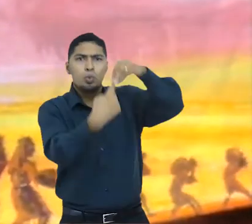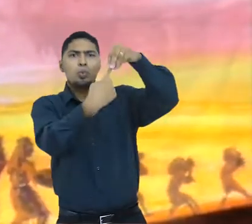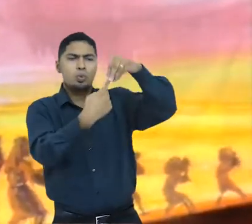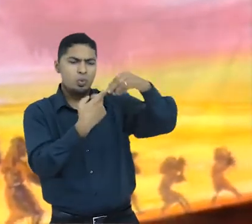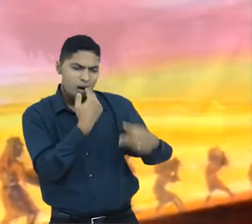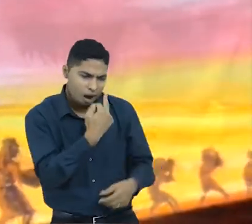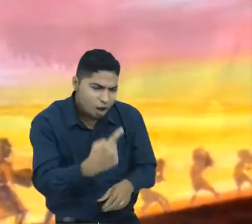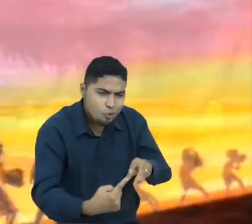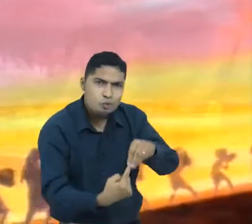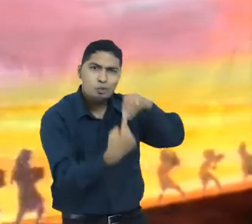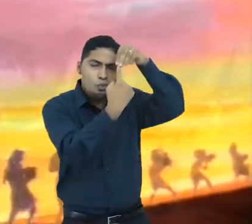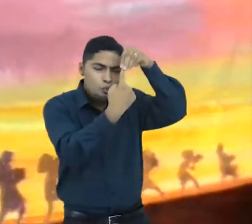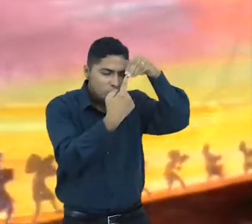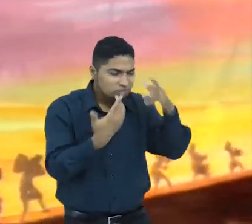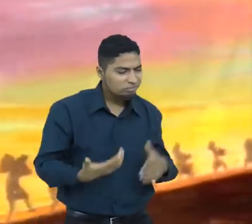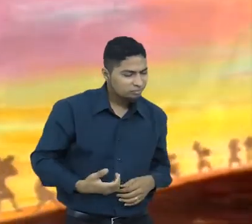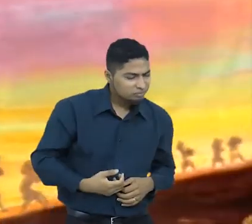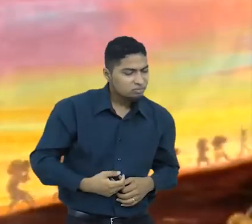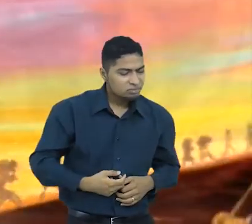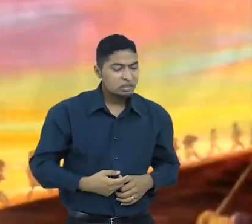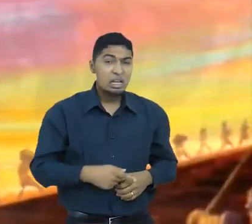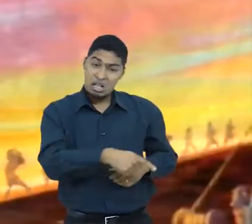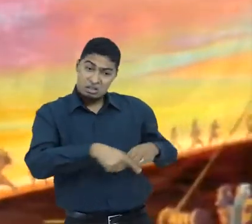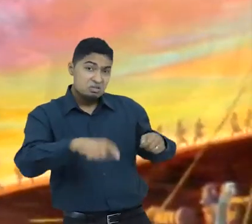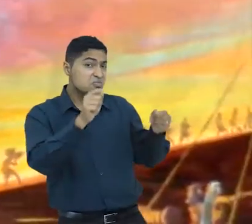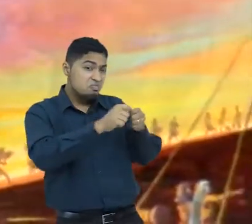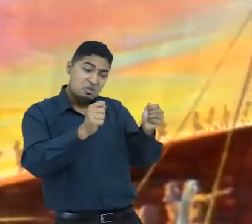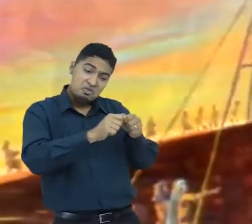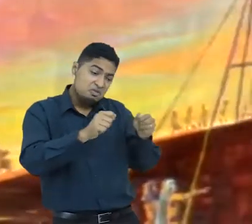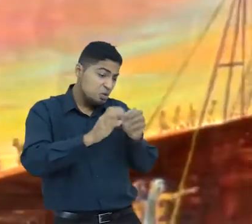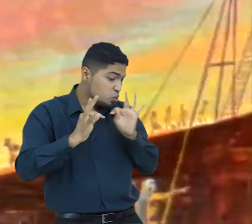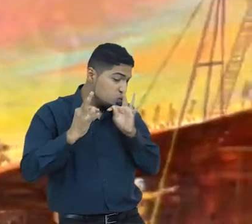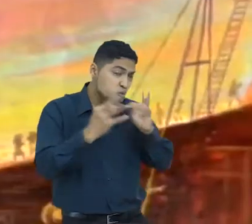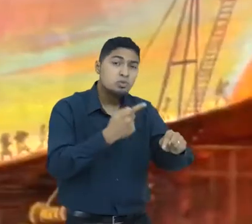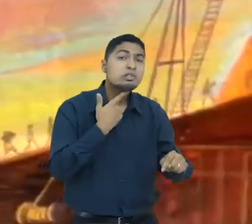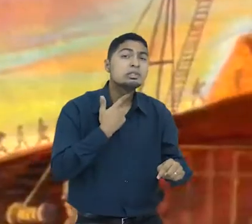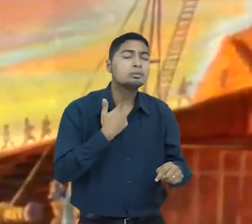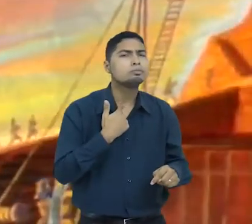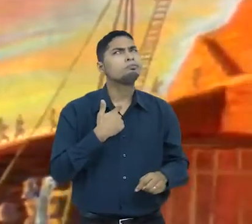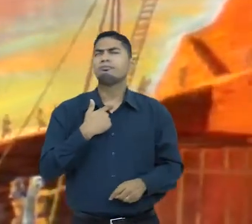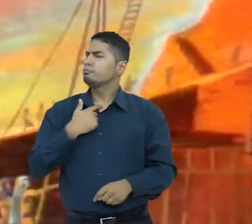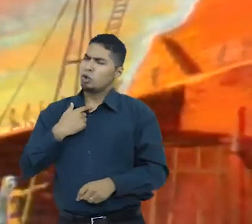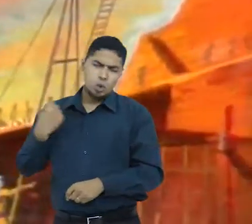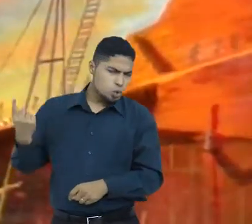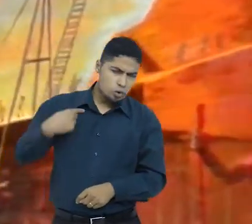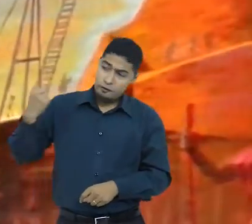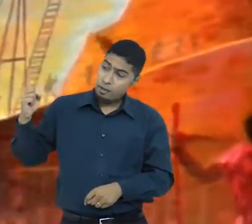e todos falam a mesma língua. Assim, podem fazer tudo o que quiserem. Vamos descer e confundir